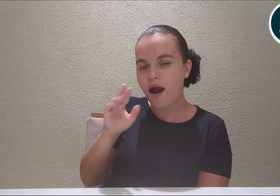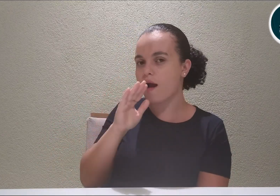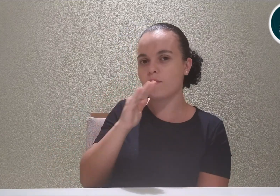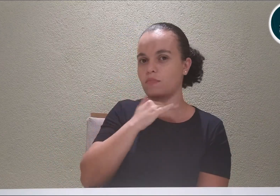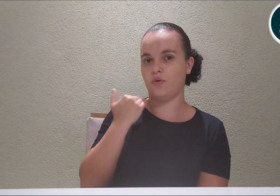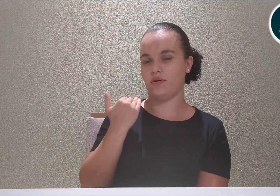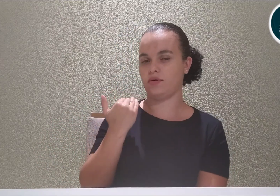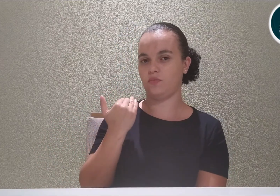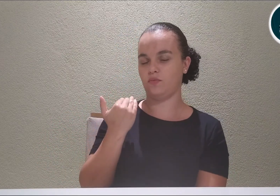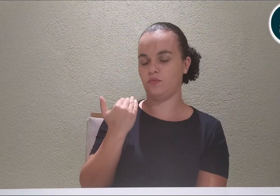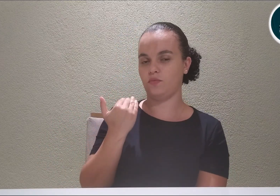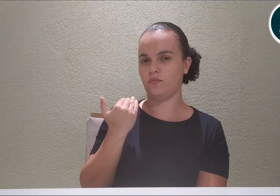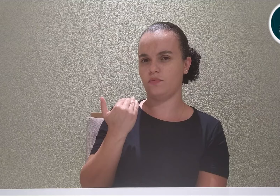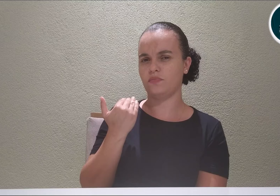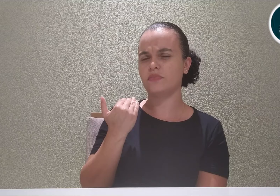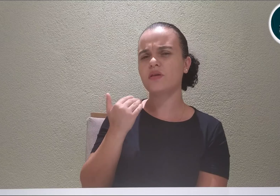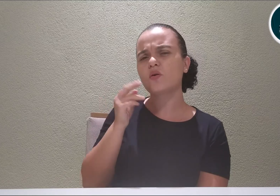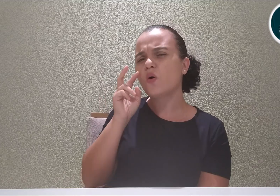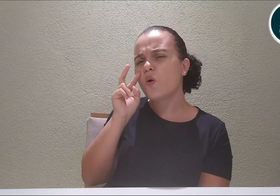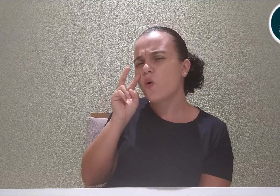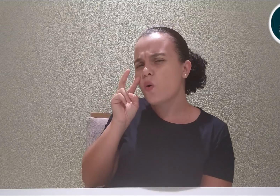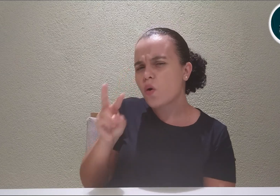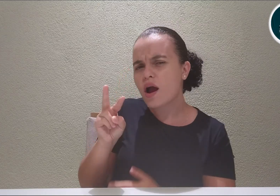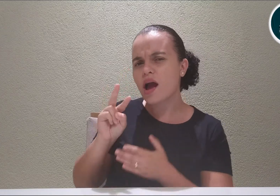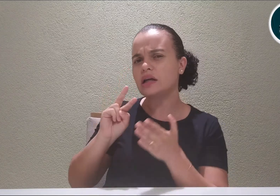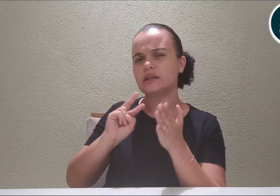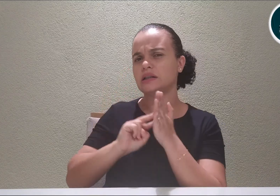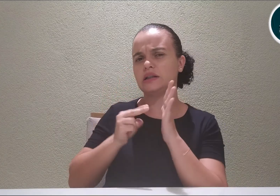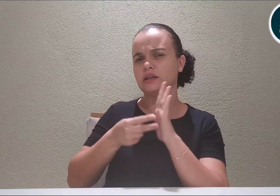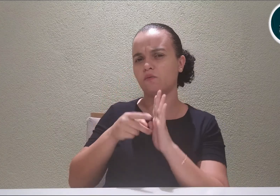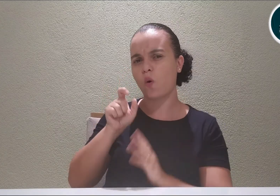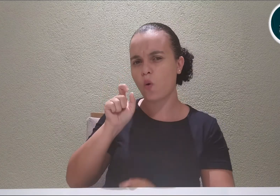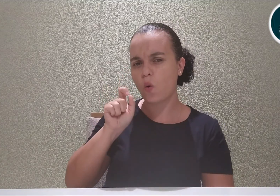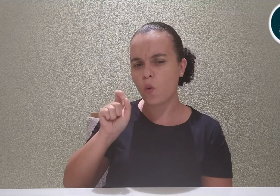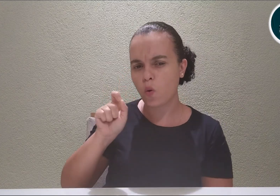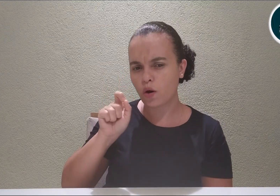os pecadores precisam olhar para a pessoa de Cristo para ter a vida eterna.